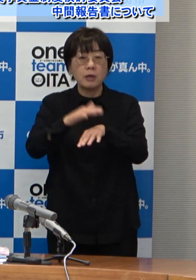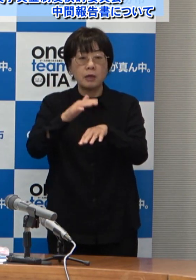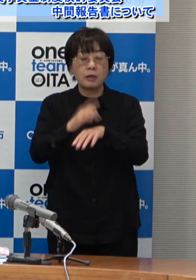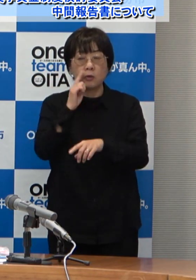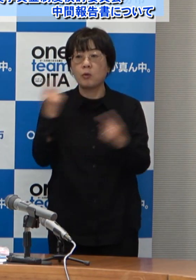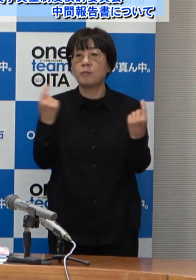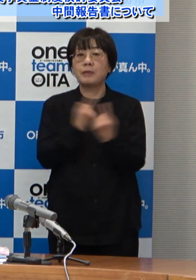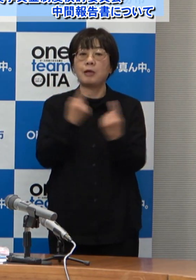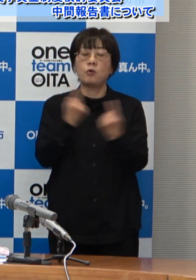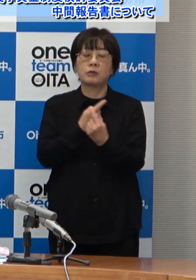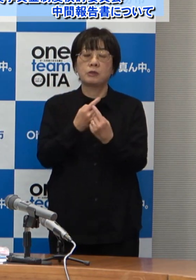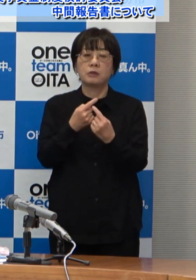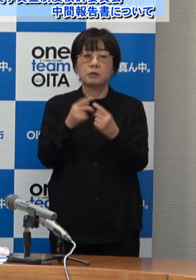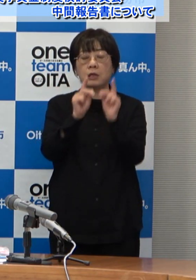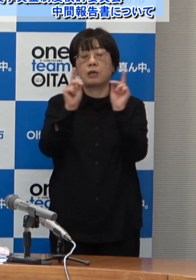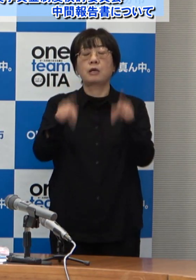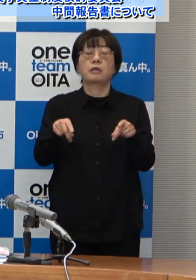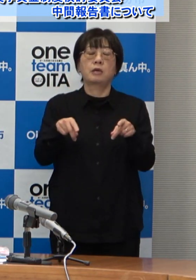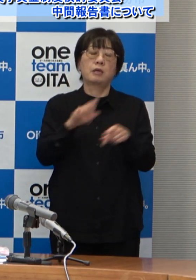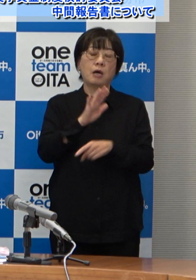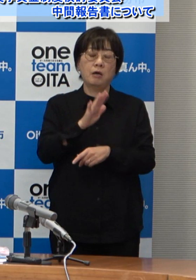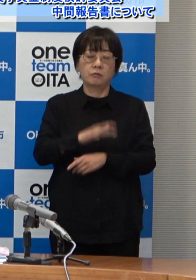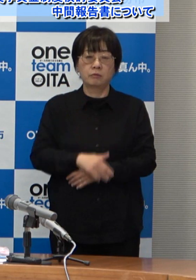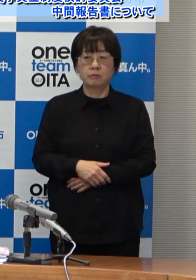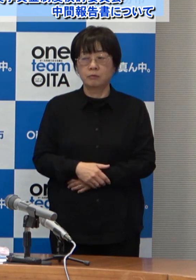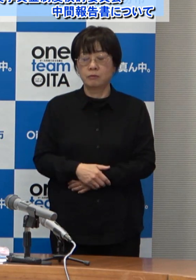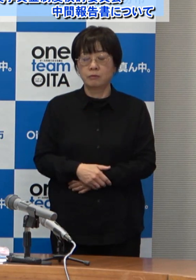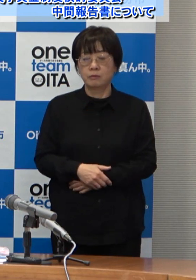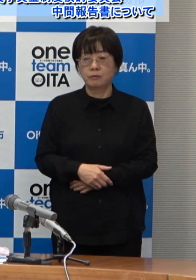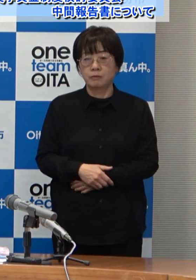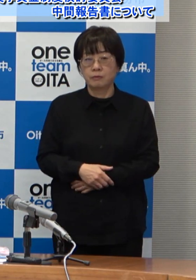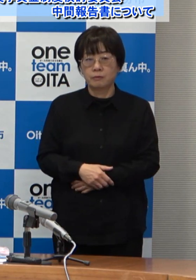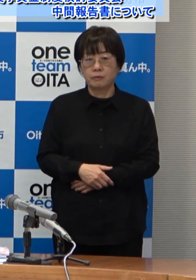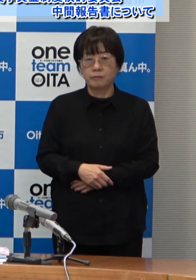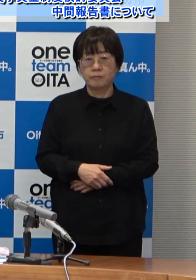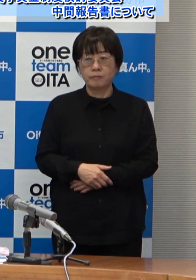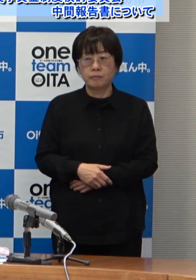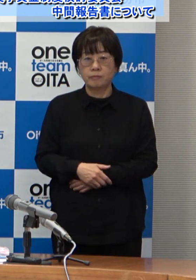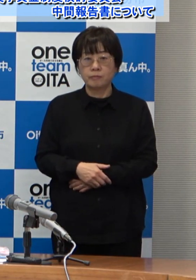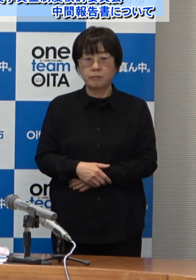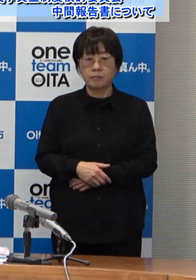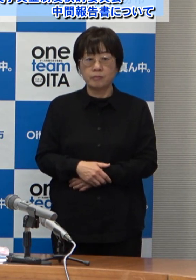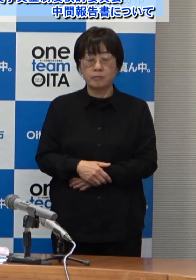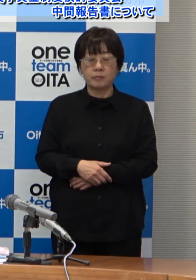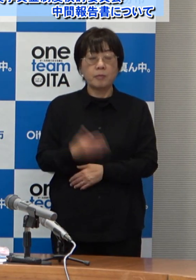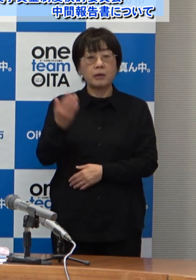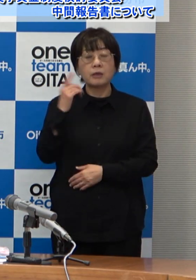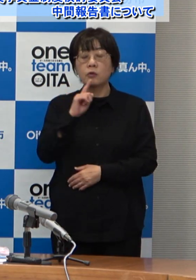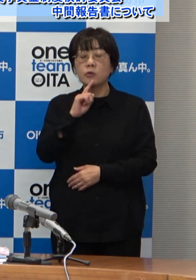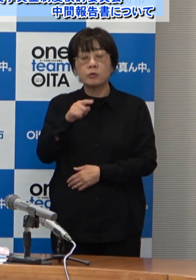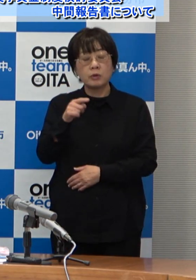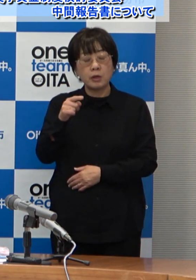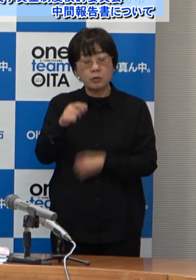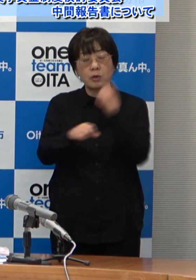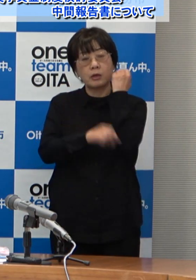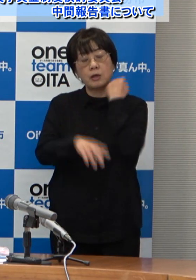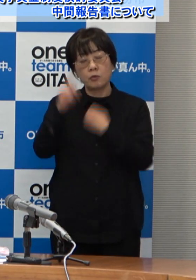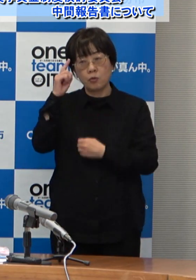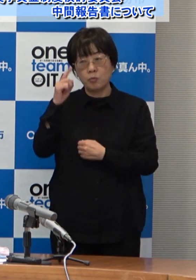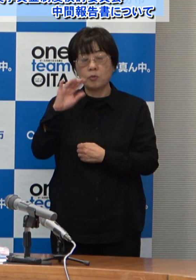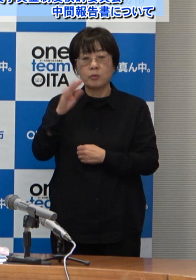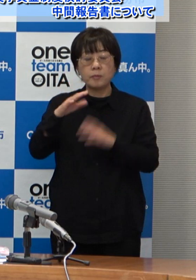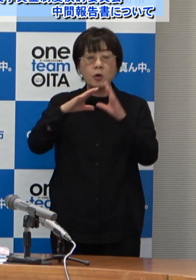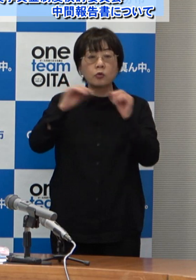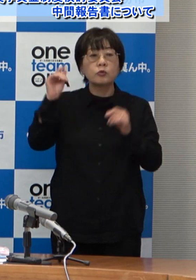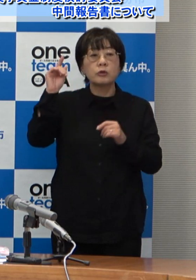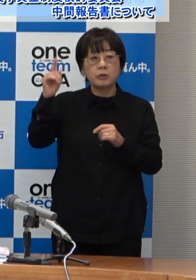課題と既になっておりました先ほど言ったような理由かと思います一方国におい